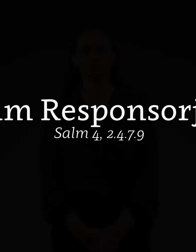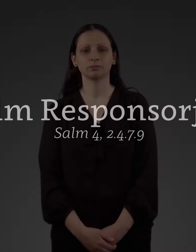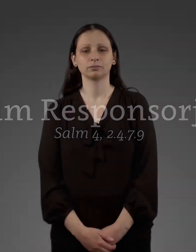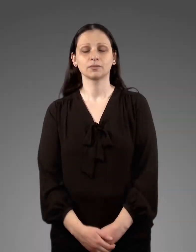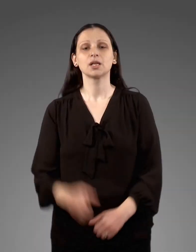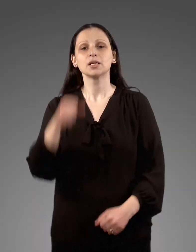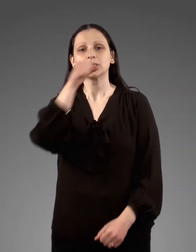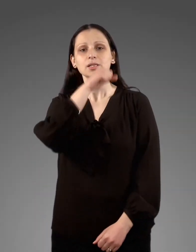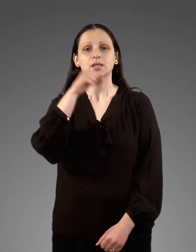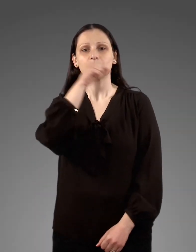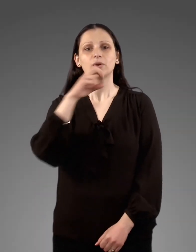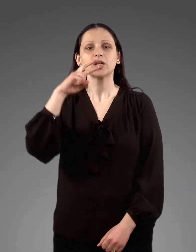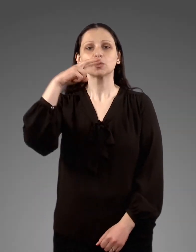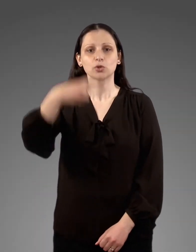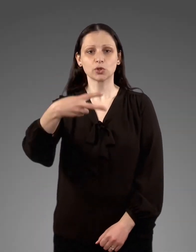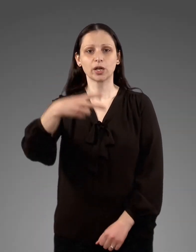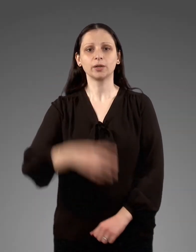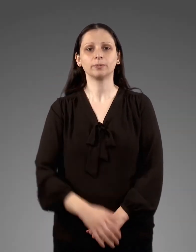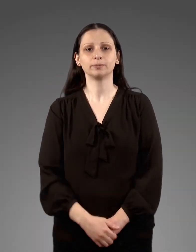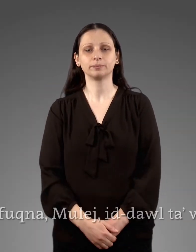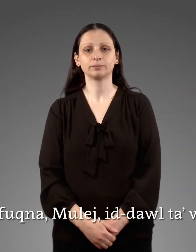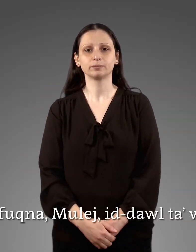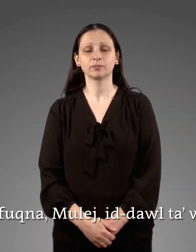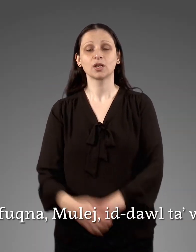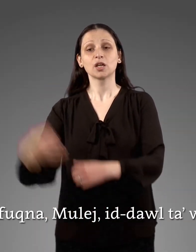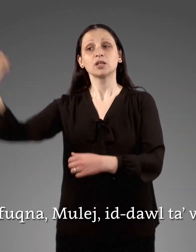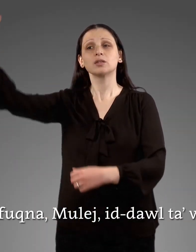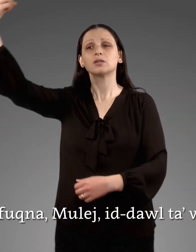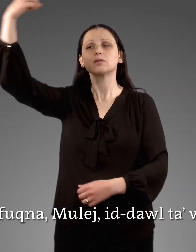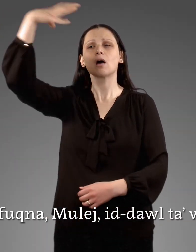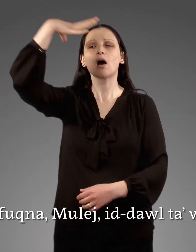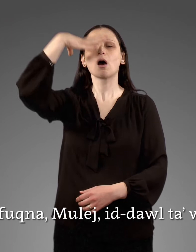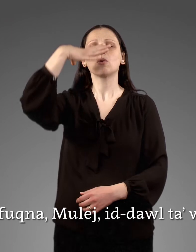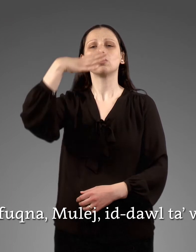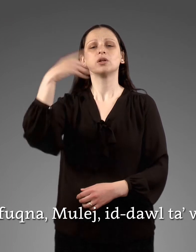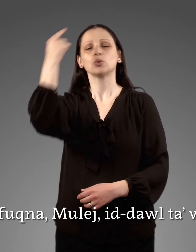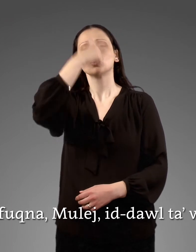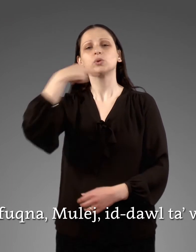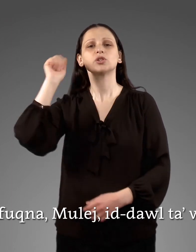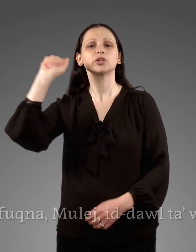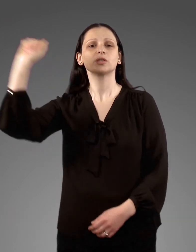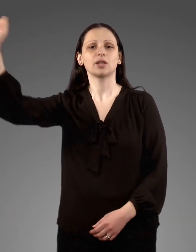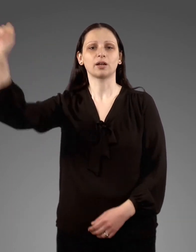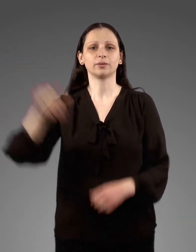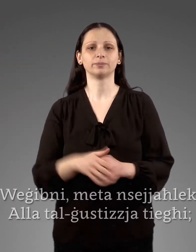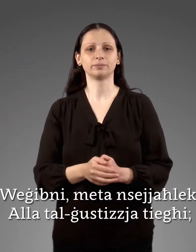San responsorjali. Ixħed fuqna mulej id-dawl ta' wiċċek. Wiġibni